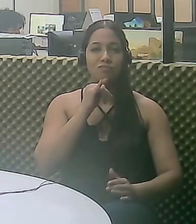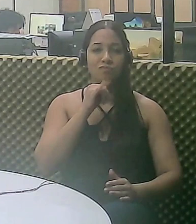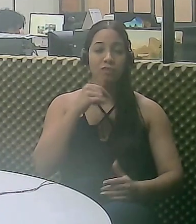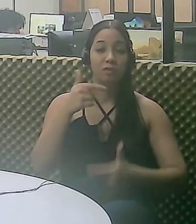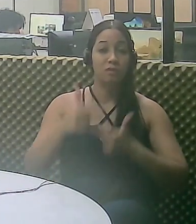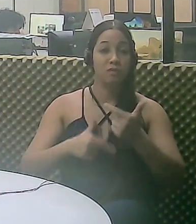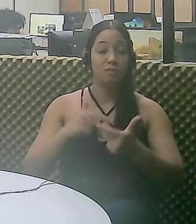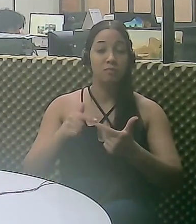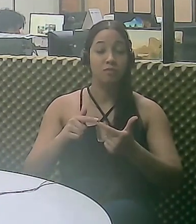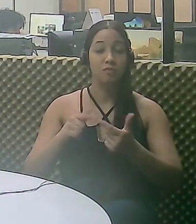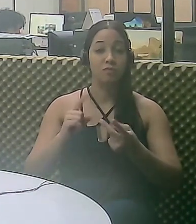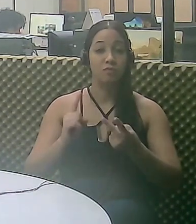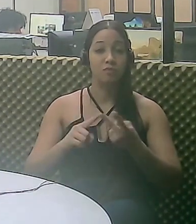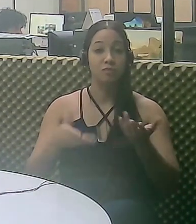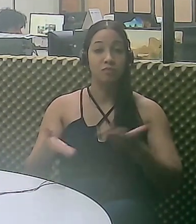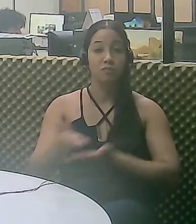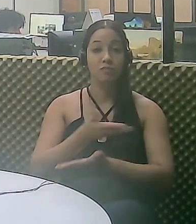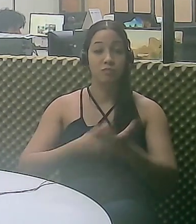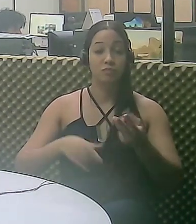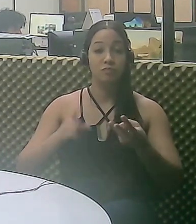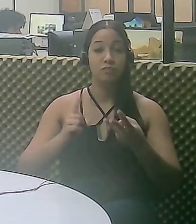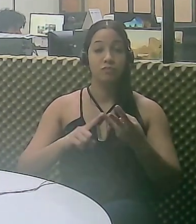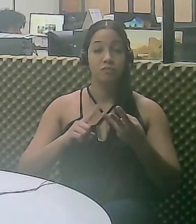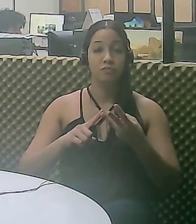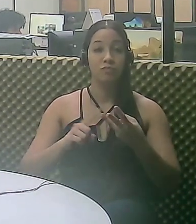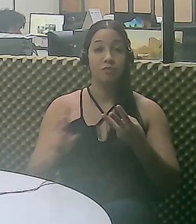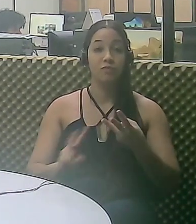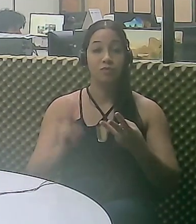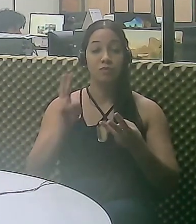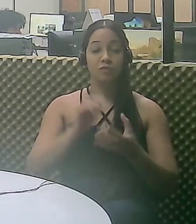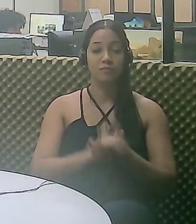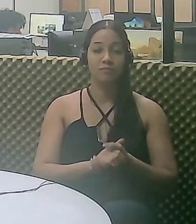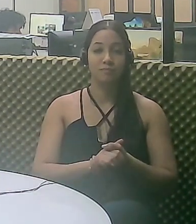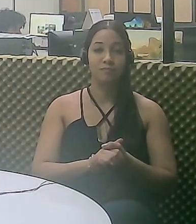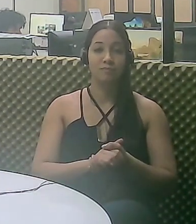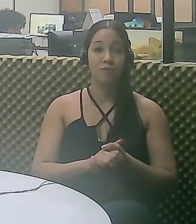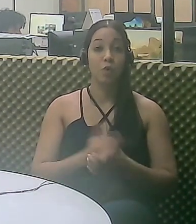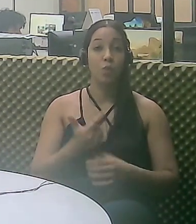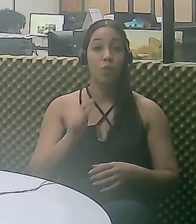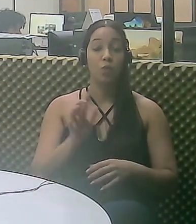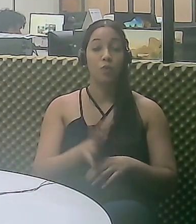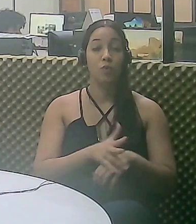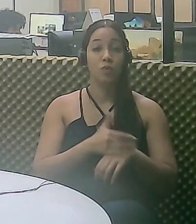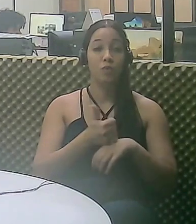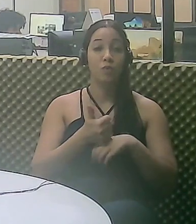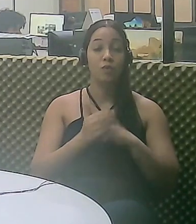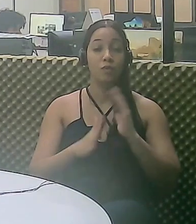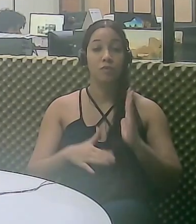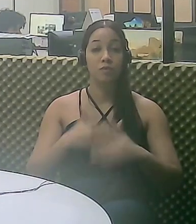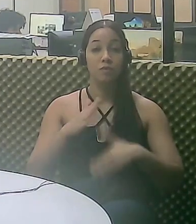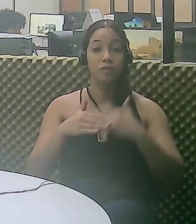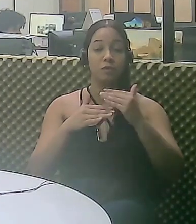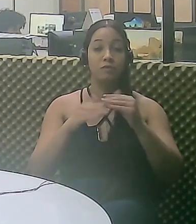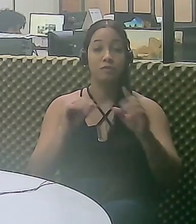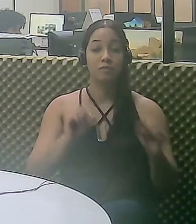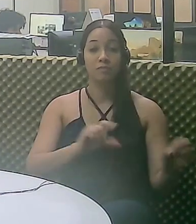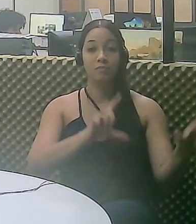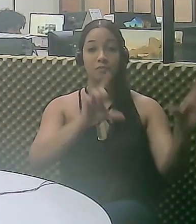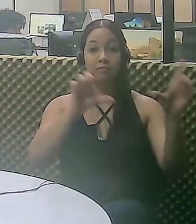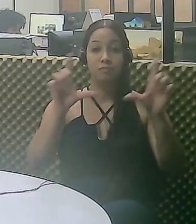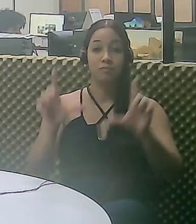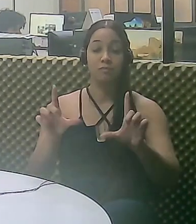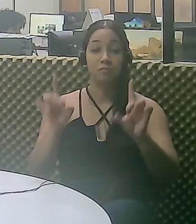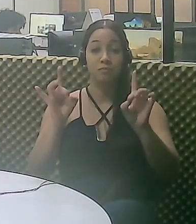de serviços, intermediário, serviços e valores. Outra melhoria está no desenvolvimento de uma tela